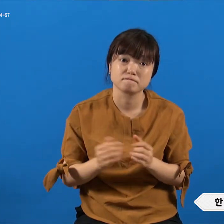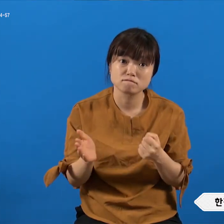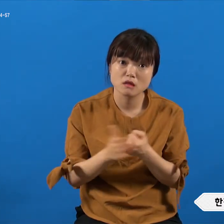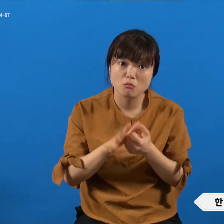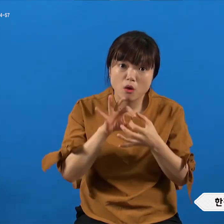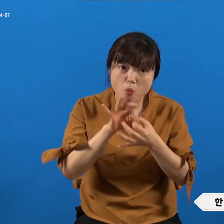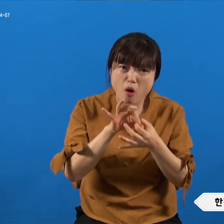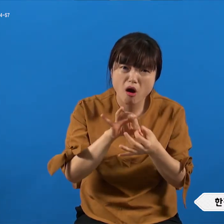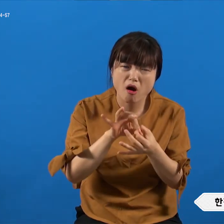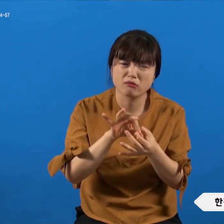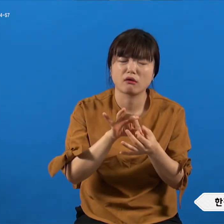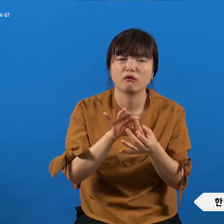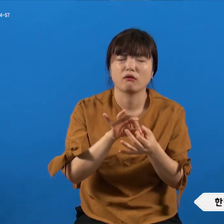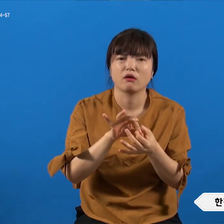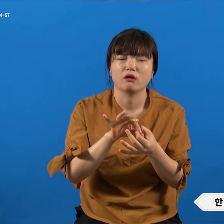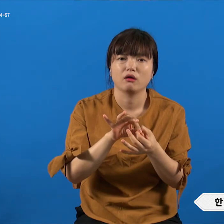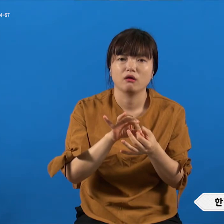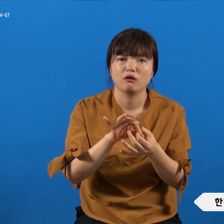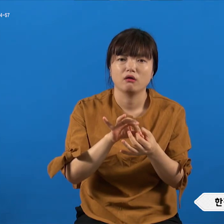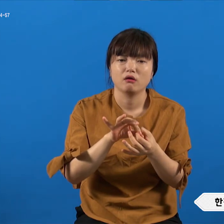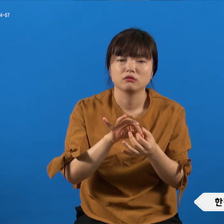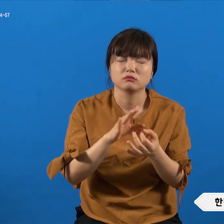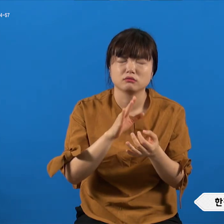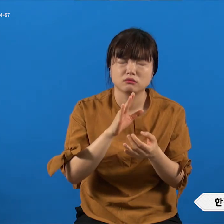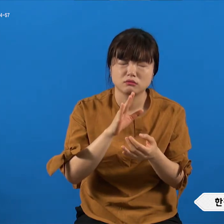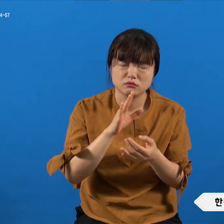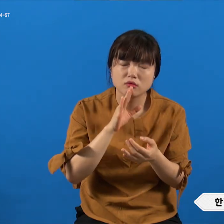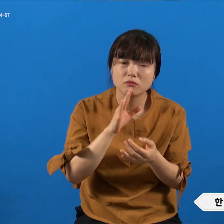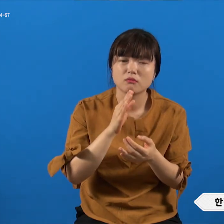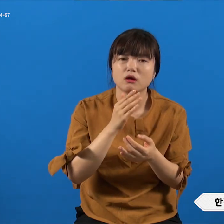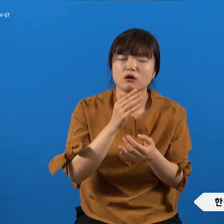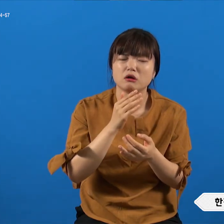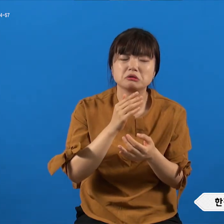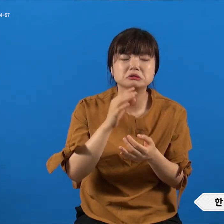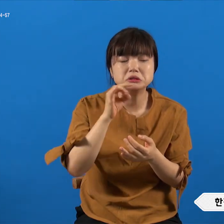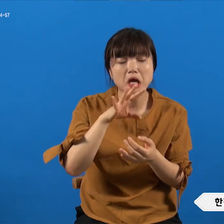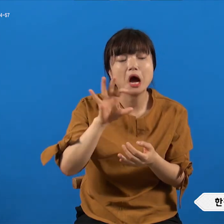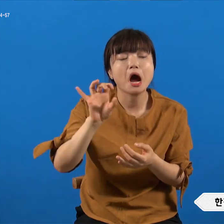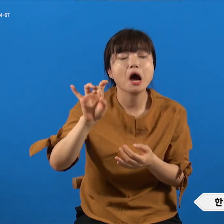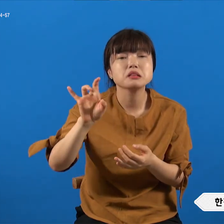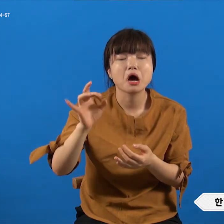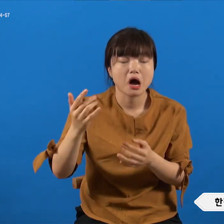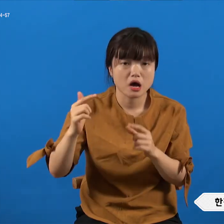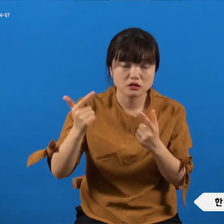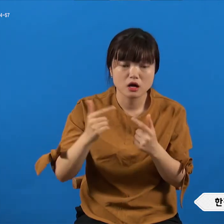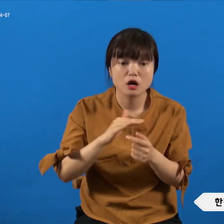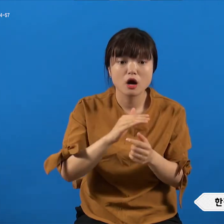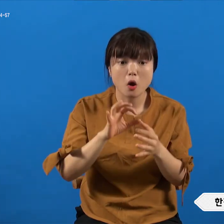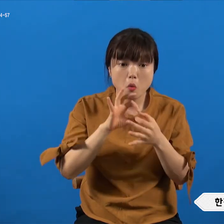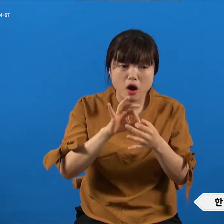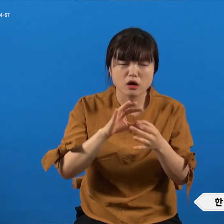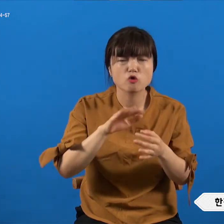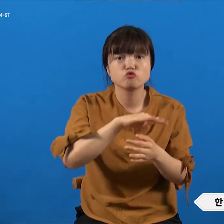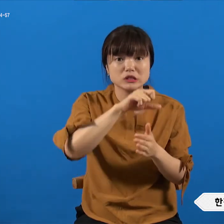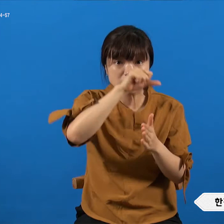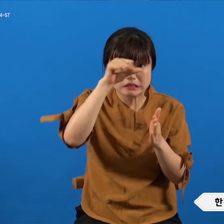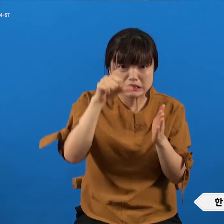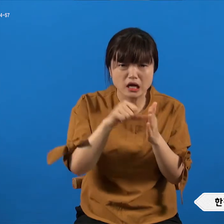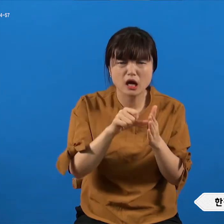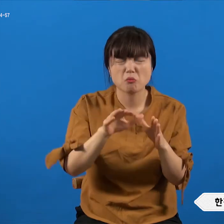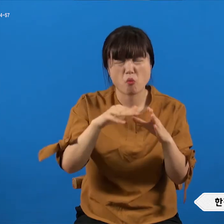그러니까 관계는 우리 삶의 여러 영역 중에 한 영역이 아니고 관계는 우리 삶의 전부입니다.